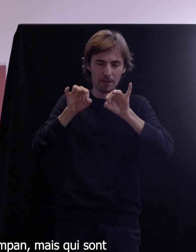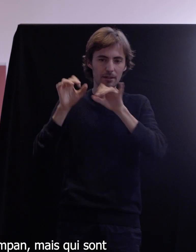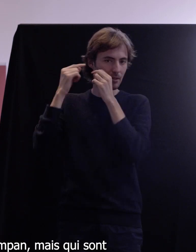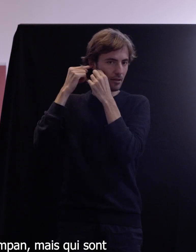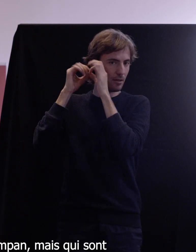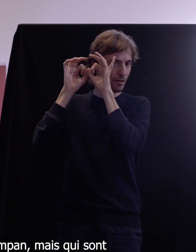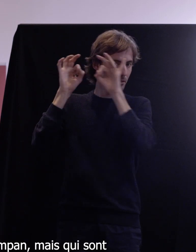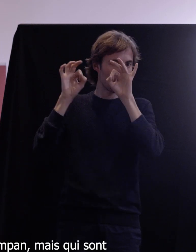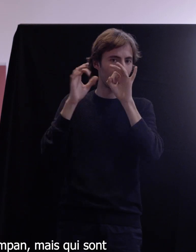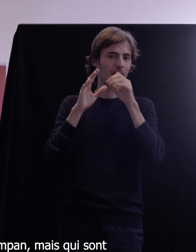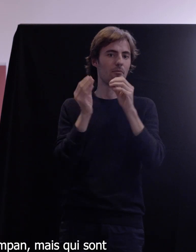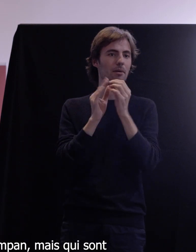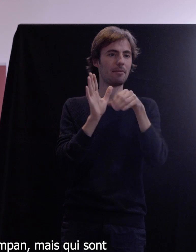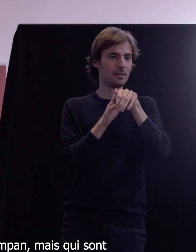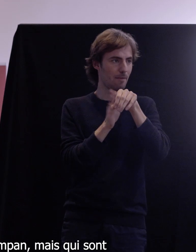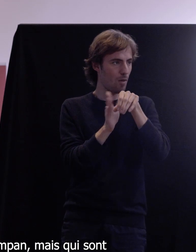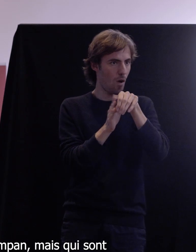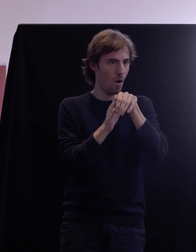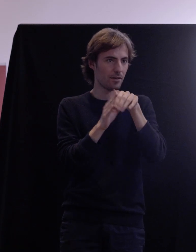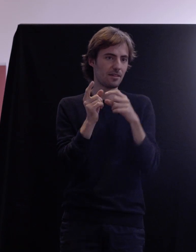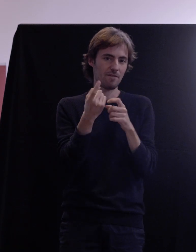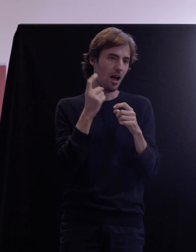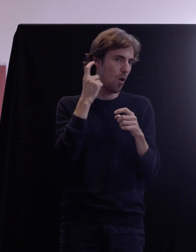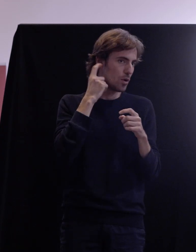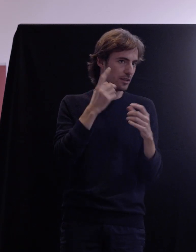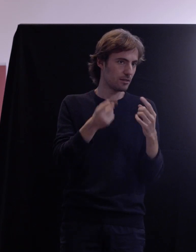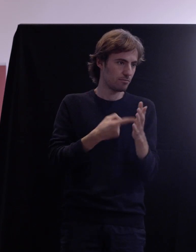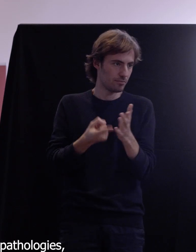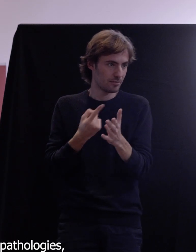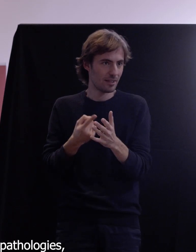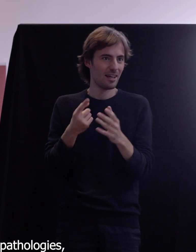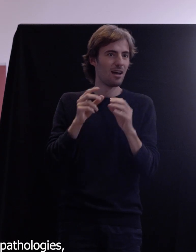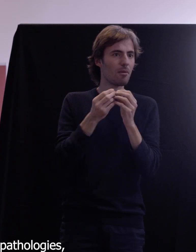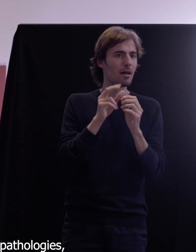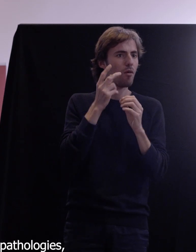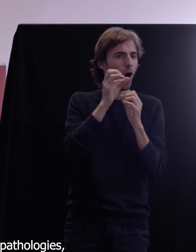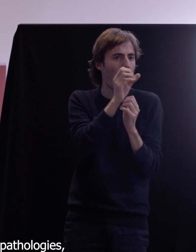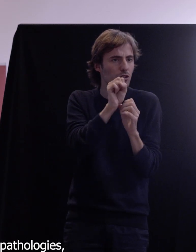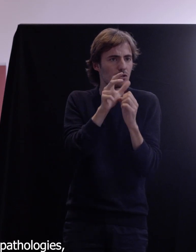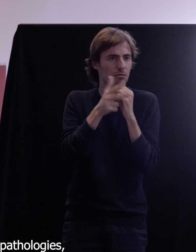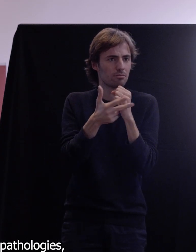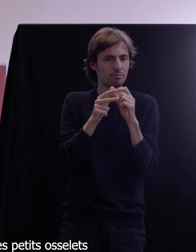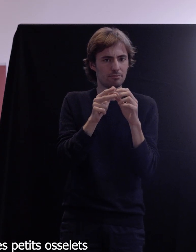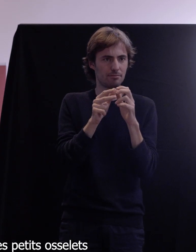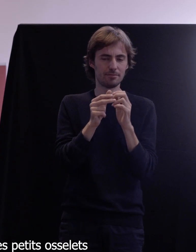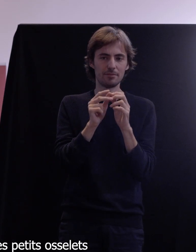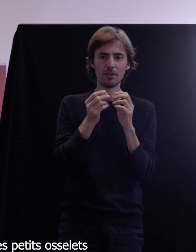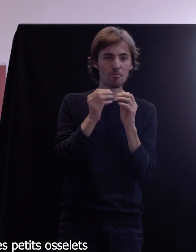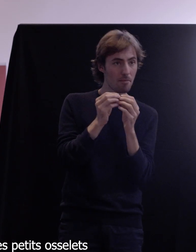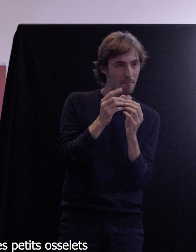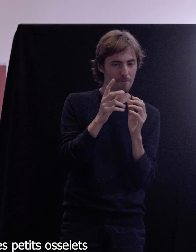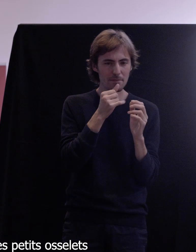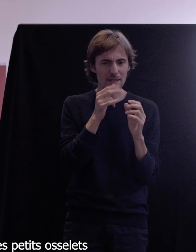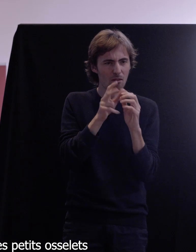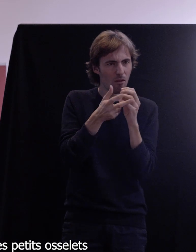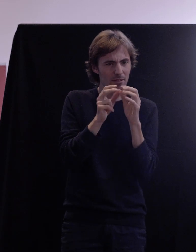à des problèmes de tympan, mais ça qui sont liés à des problèmes d'otite chronique, à des problèmes d'osselets. Dans certaines pathologies, on peut avoir des anomalies ossiculaires avec des petits